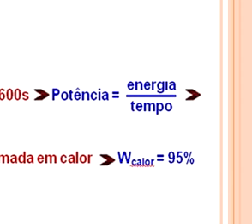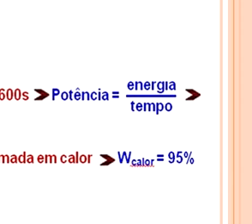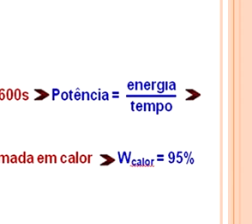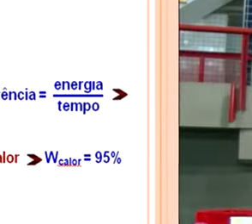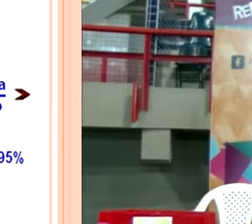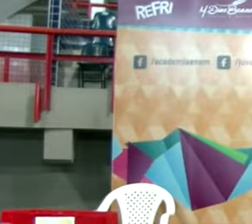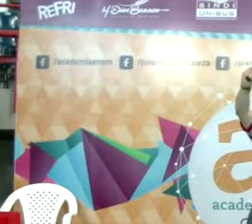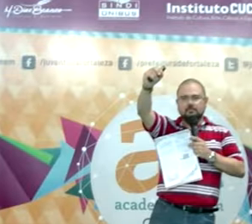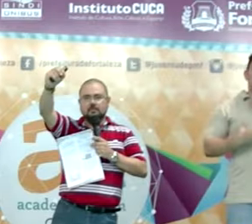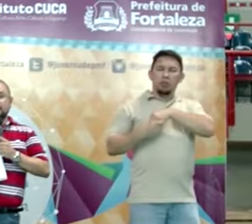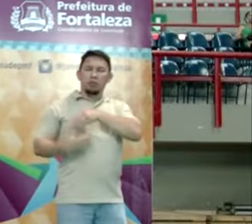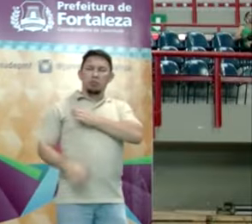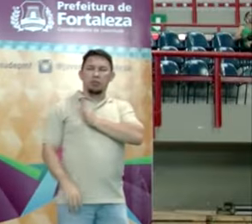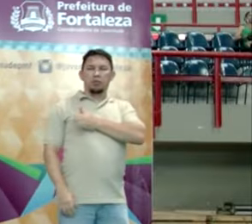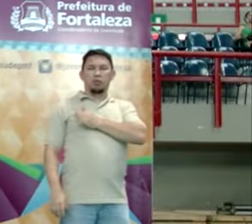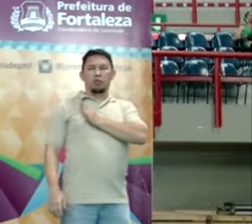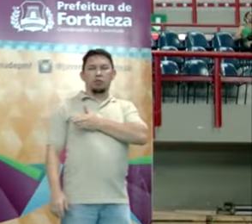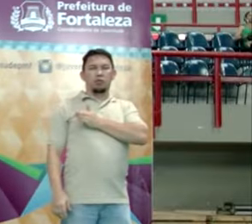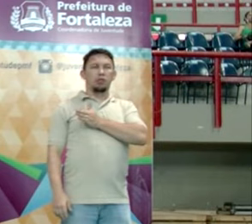meu coração,